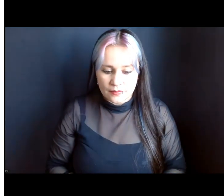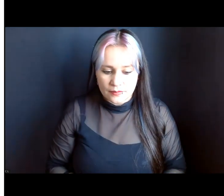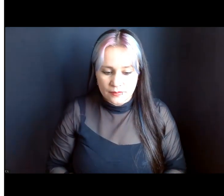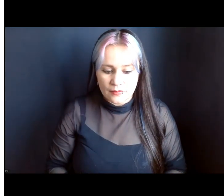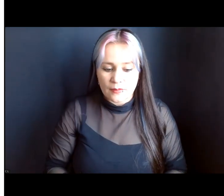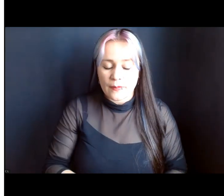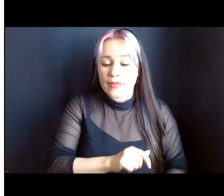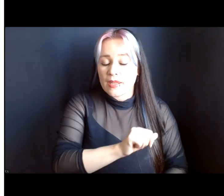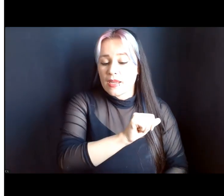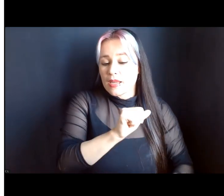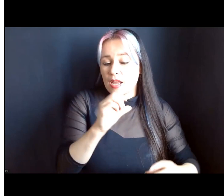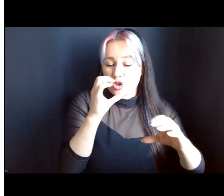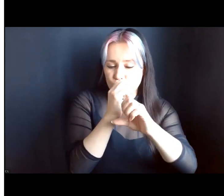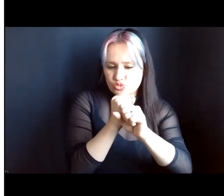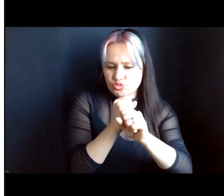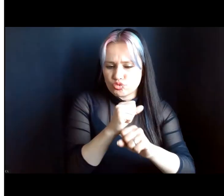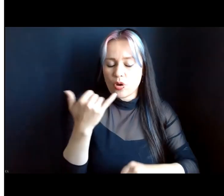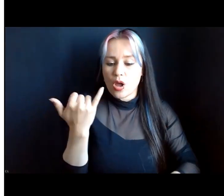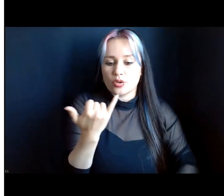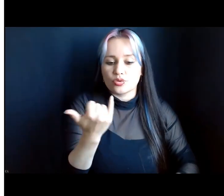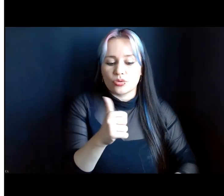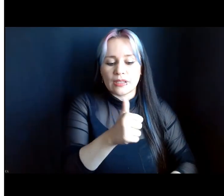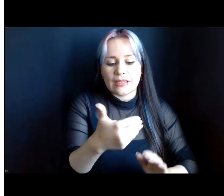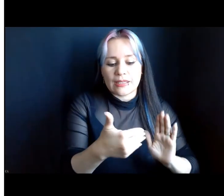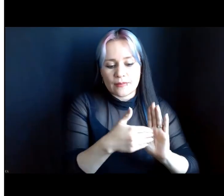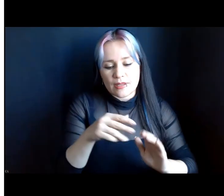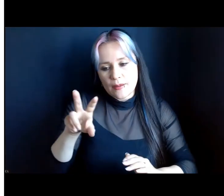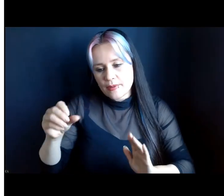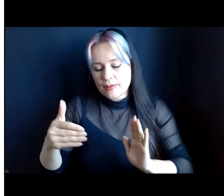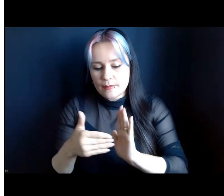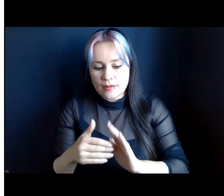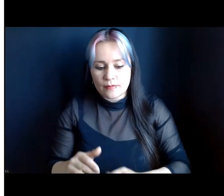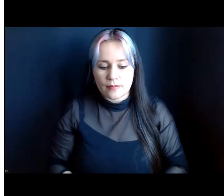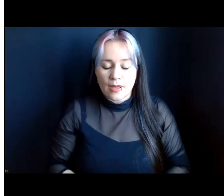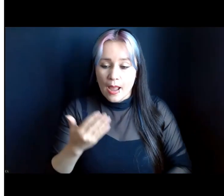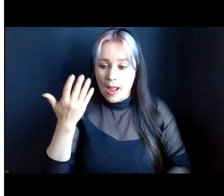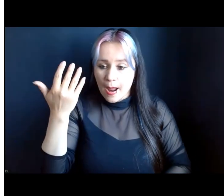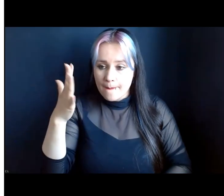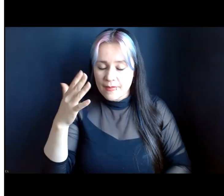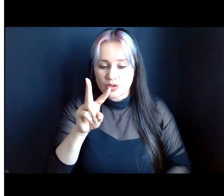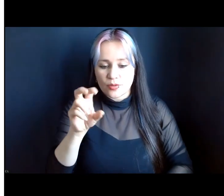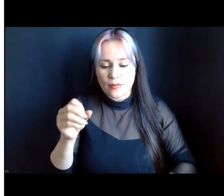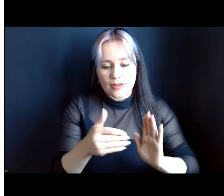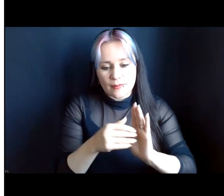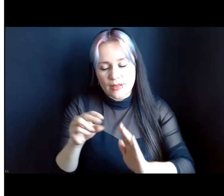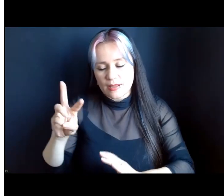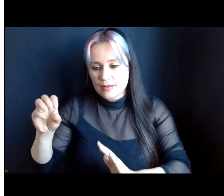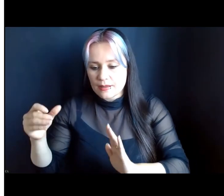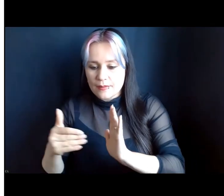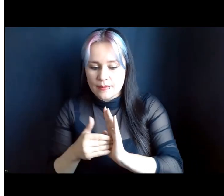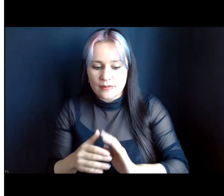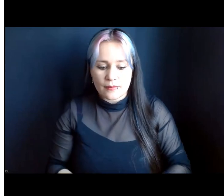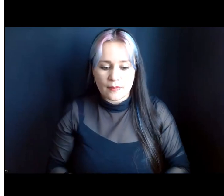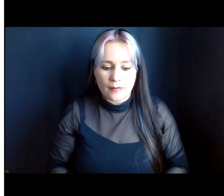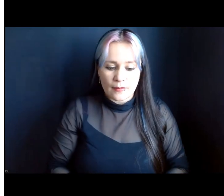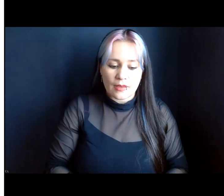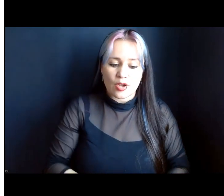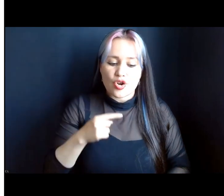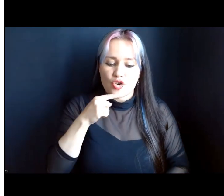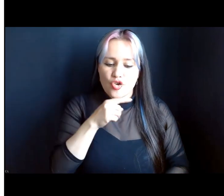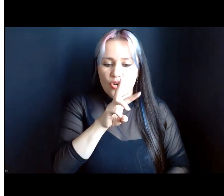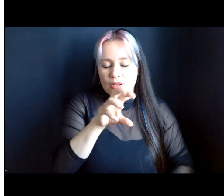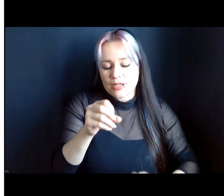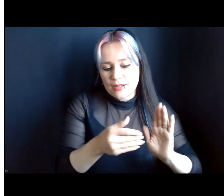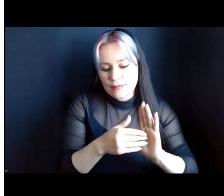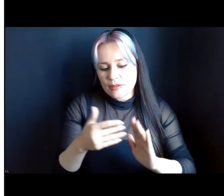ciudades más pobladas del país la población sorda colombiana es nuestro foco de interés y como parte de un movimiento asociativo